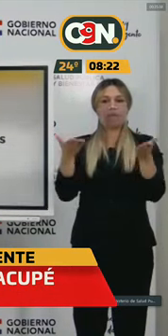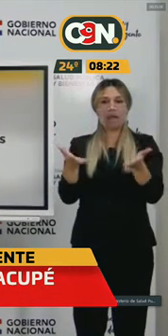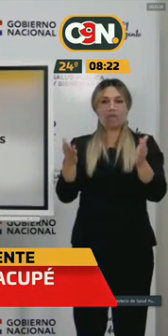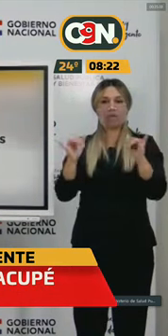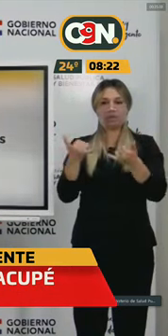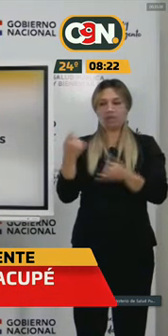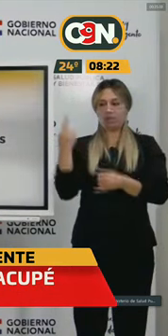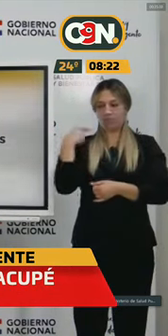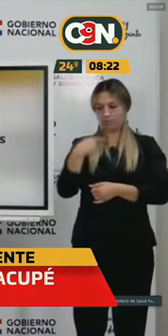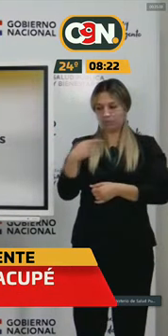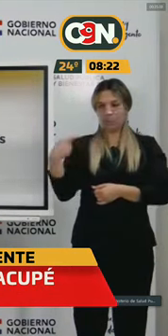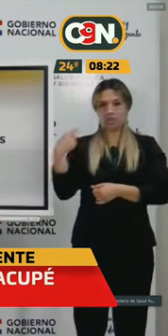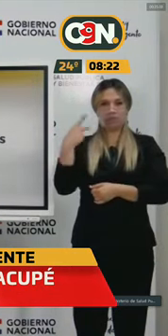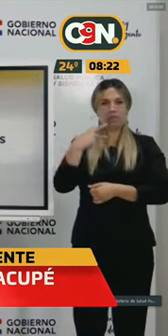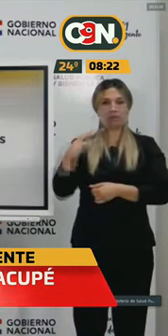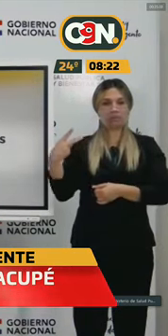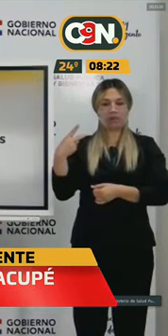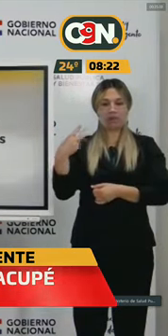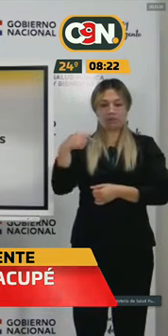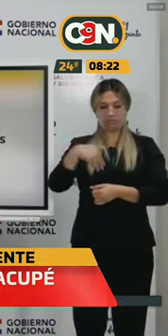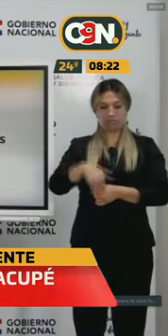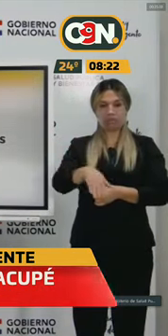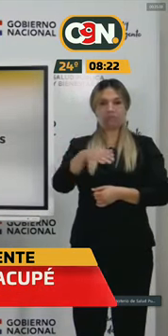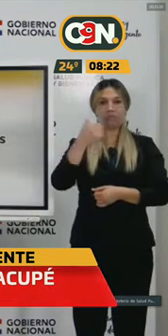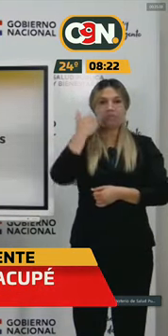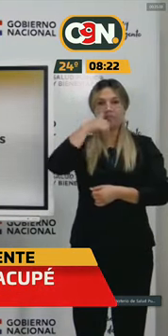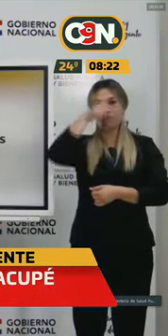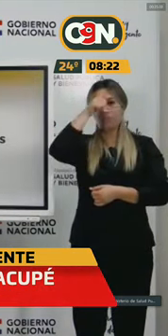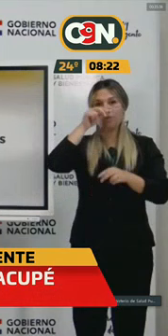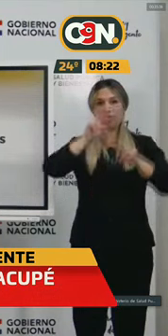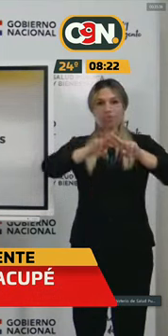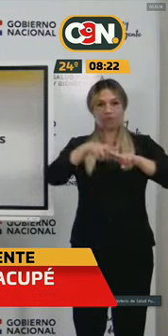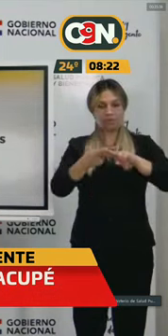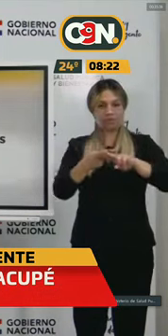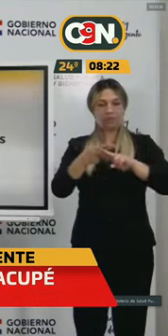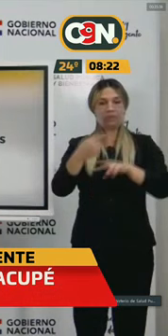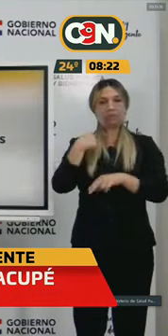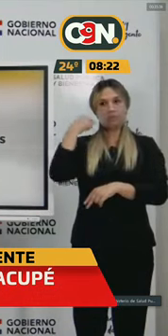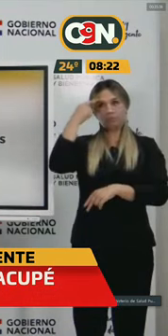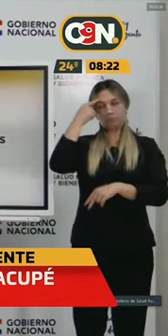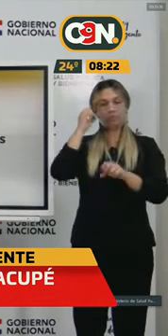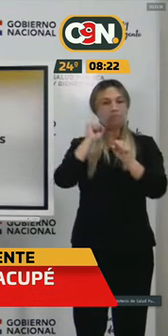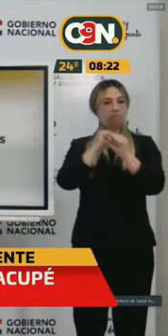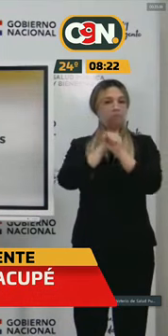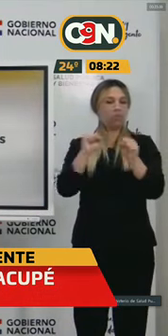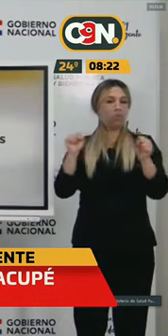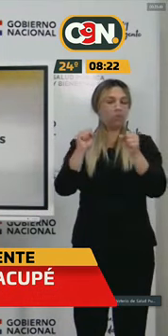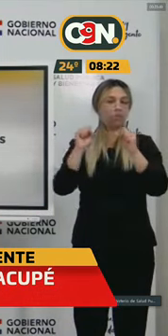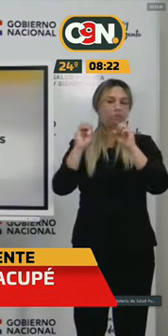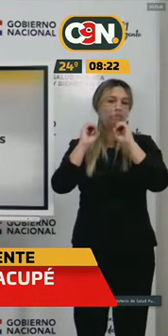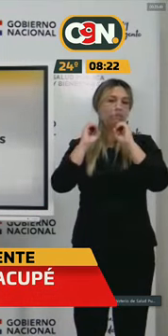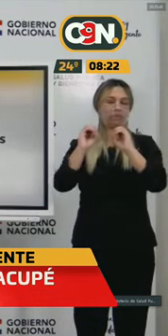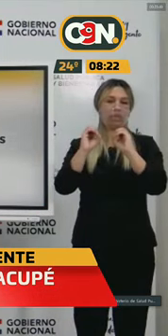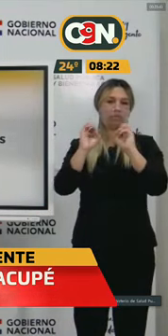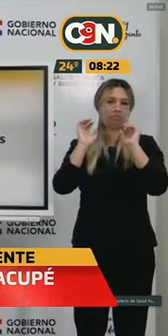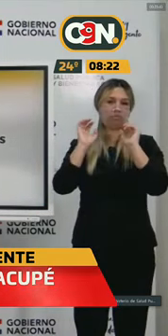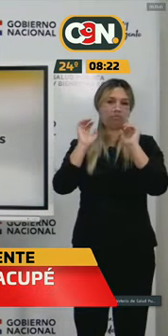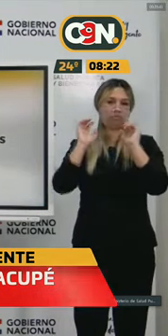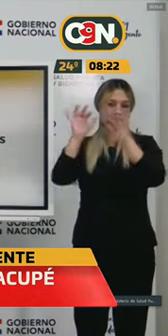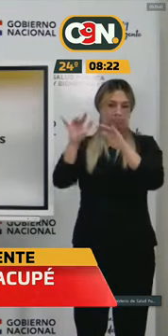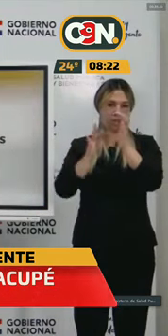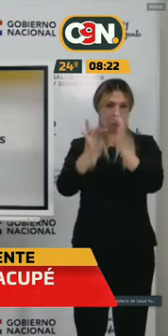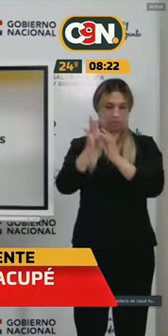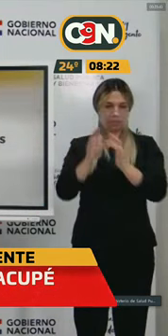desde hace un par de semanas y este fin de semana, así que es una posibilidad franca. Radio La